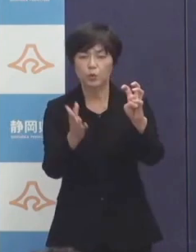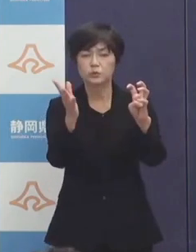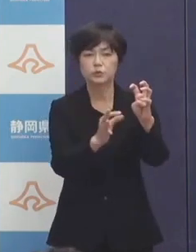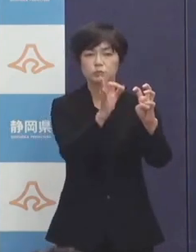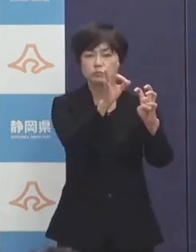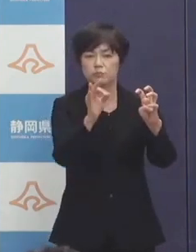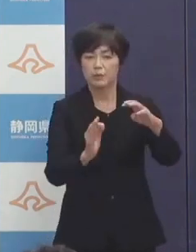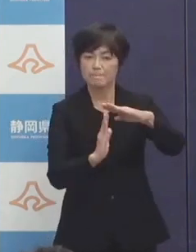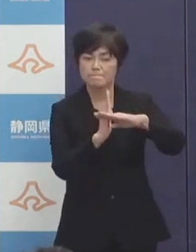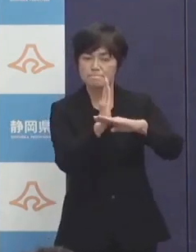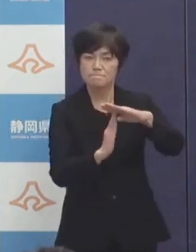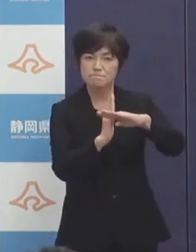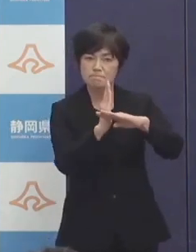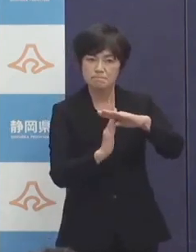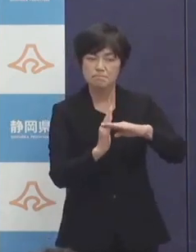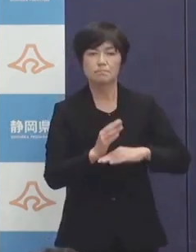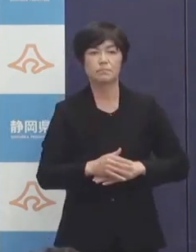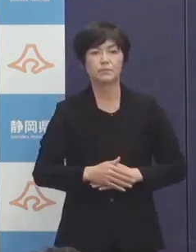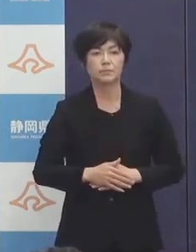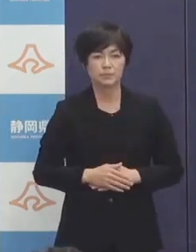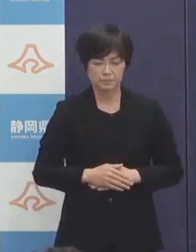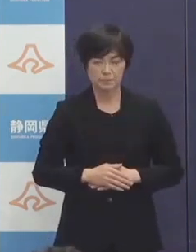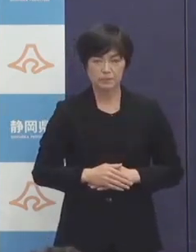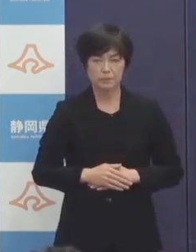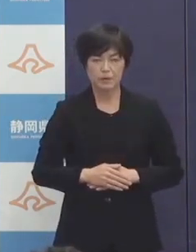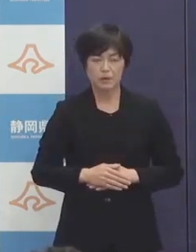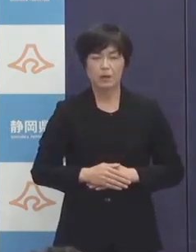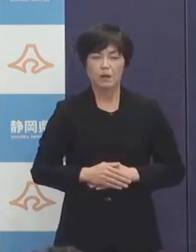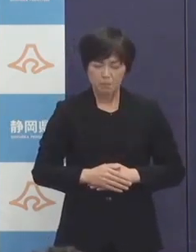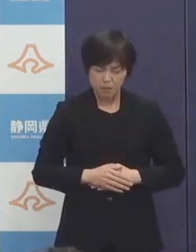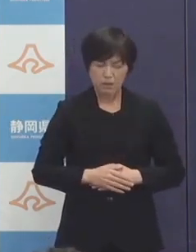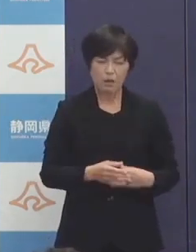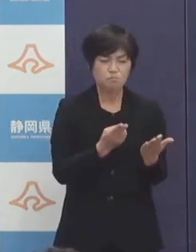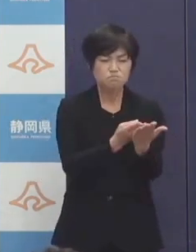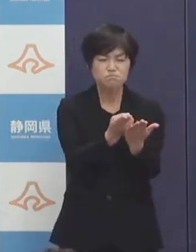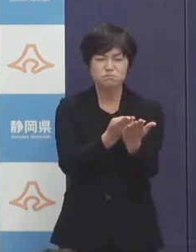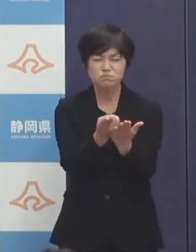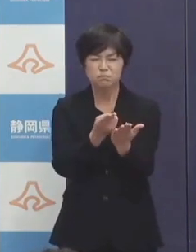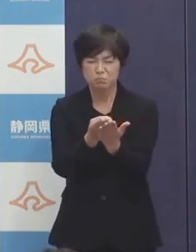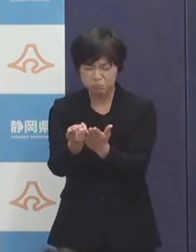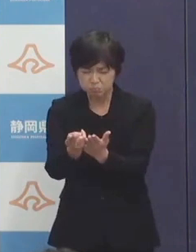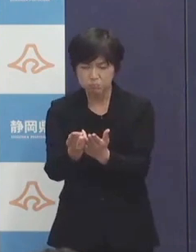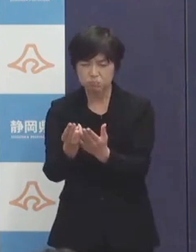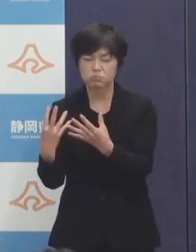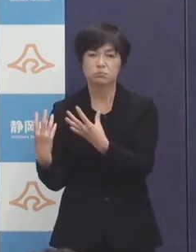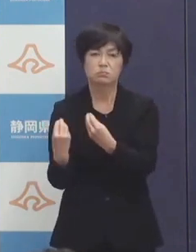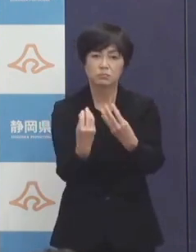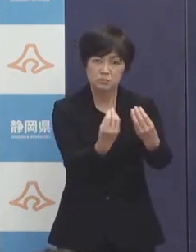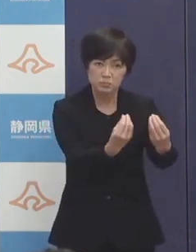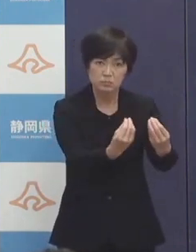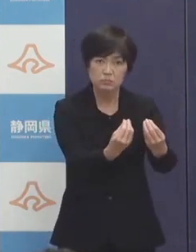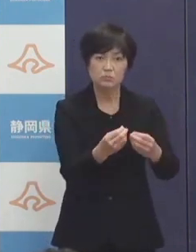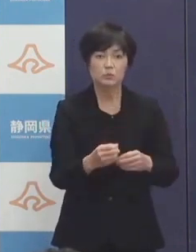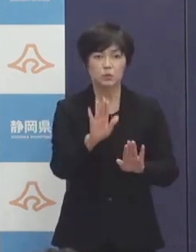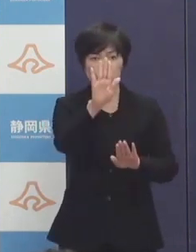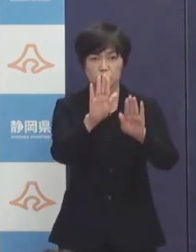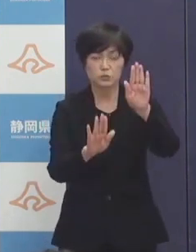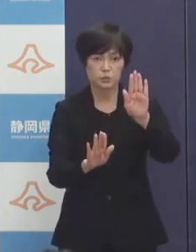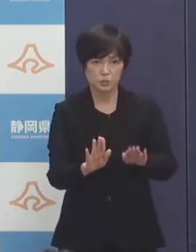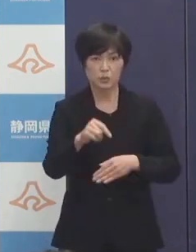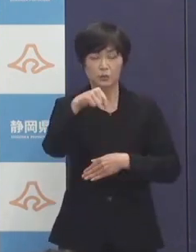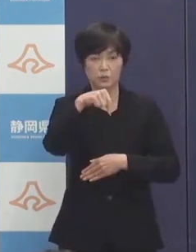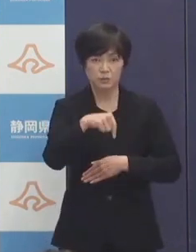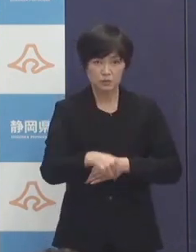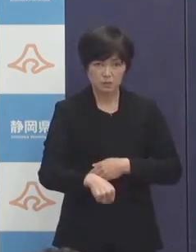で推移しておりまして、依然として高い水準が継続はしています。こうした状況に関連けま